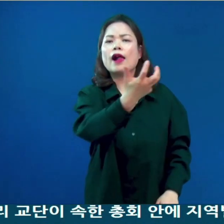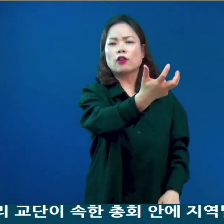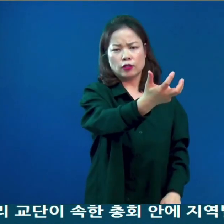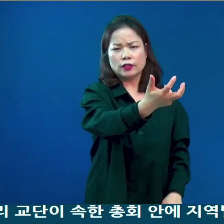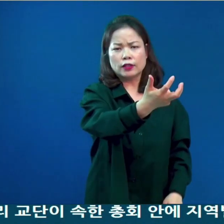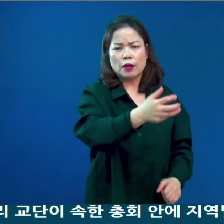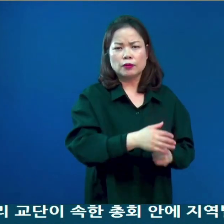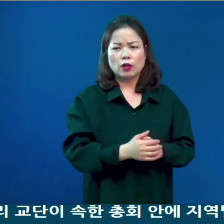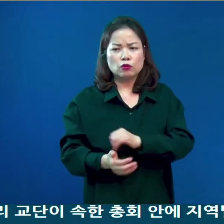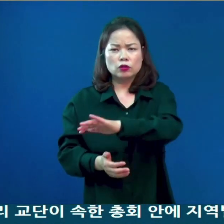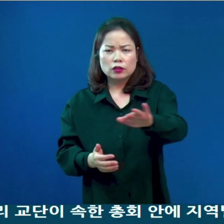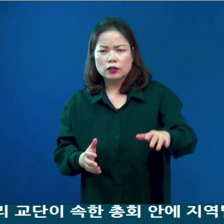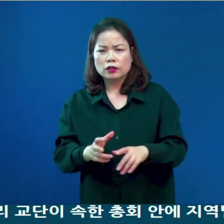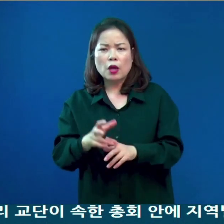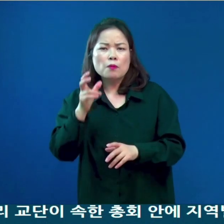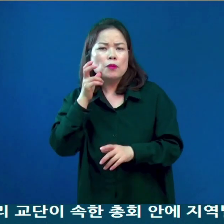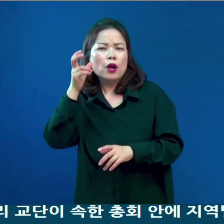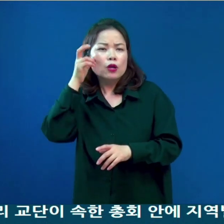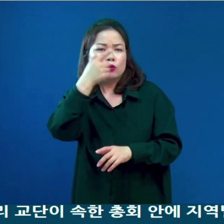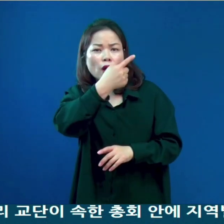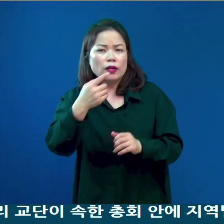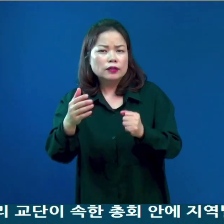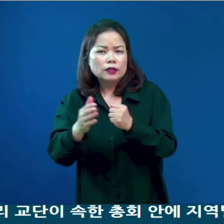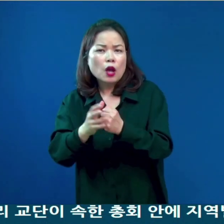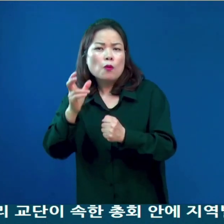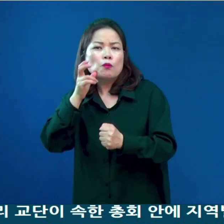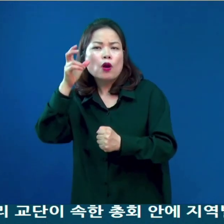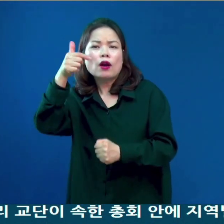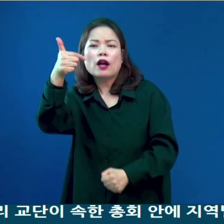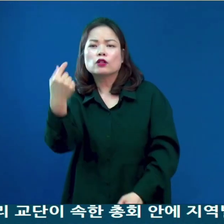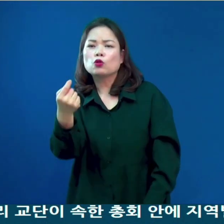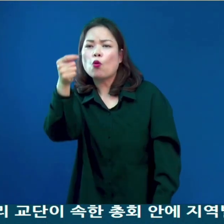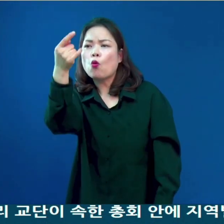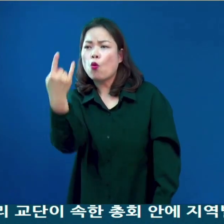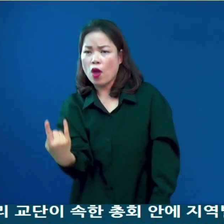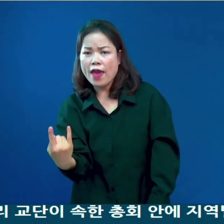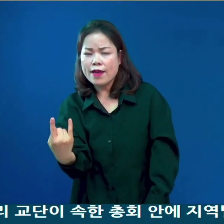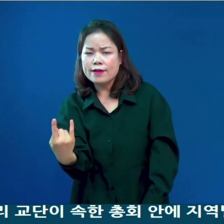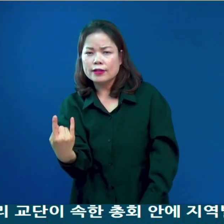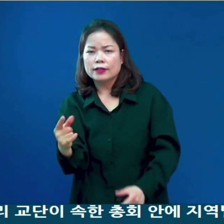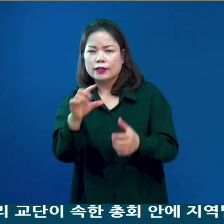때문에, 우리는 평양에서 왔기 때문에 평양 노회를 우리는